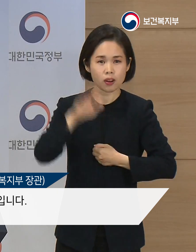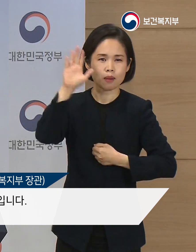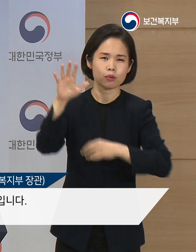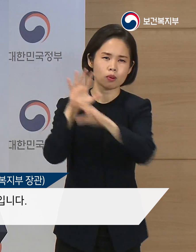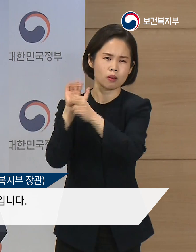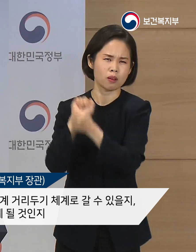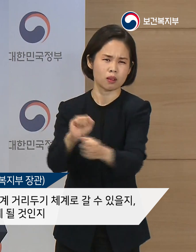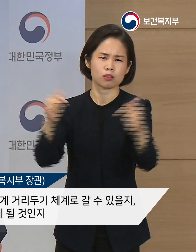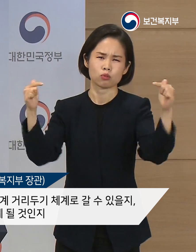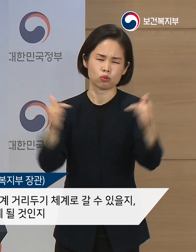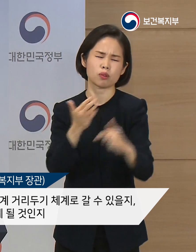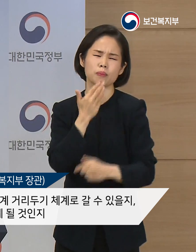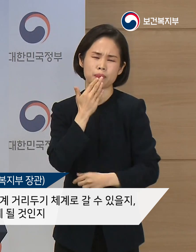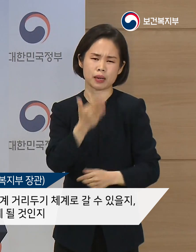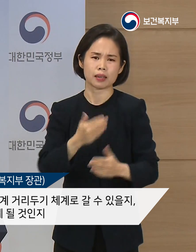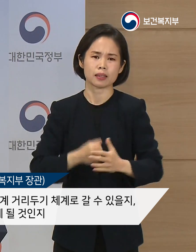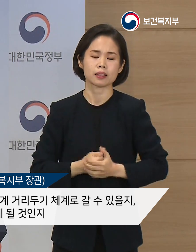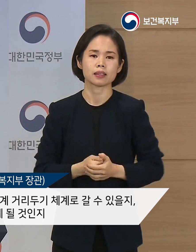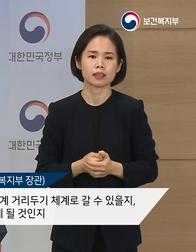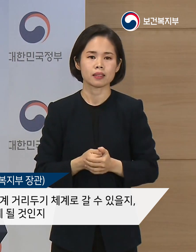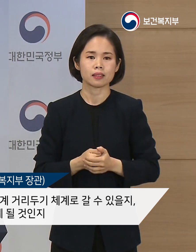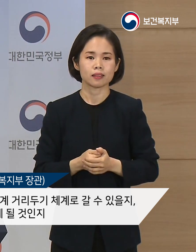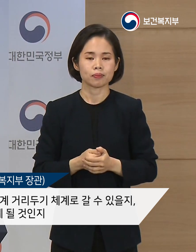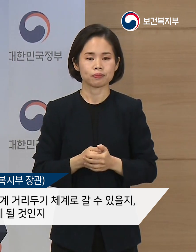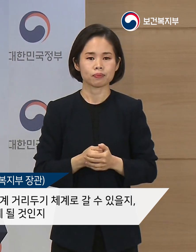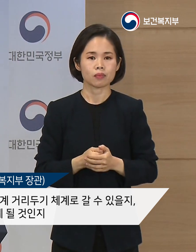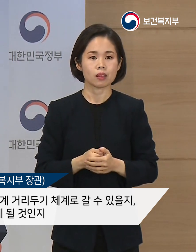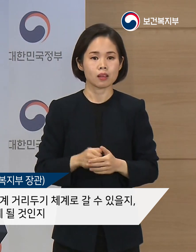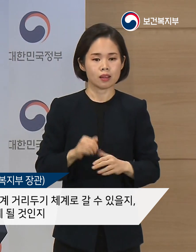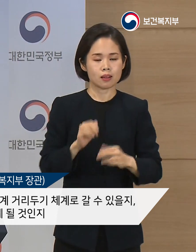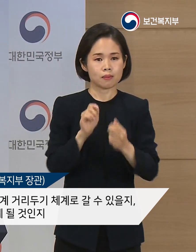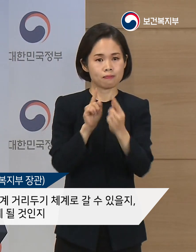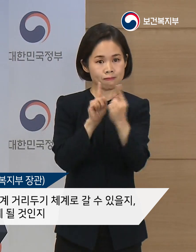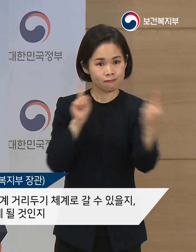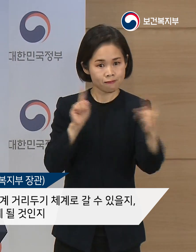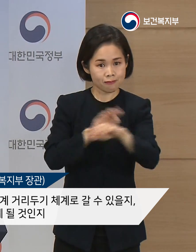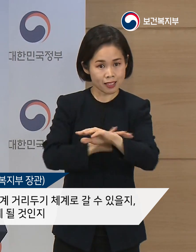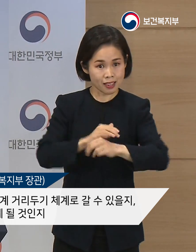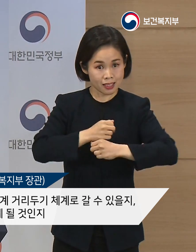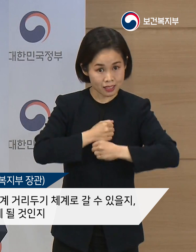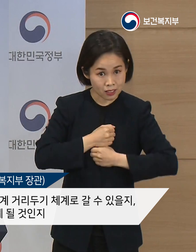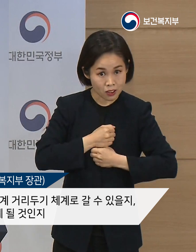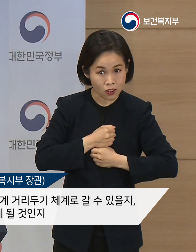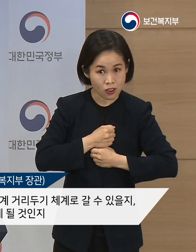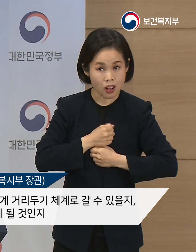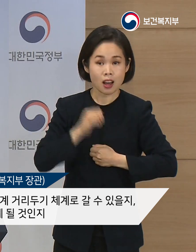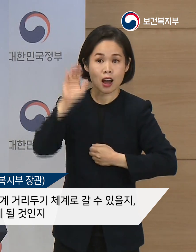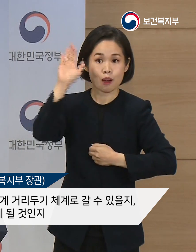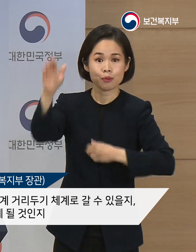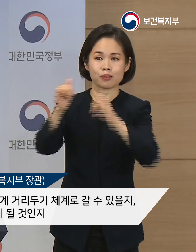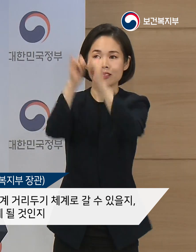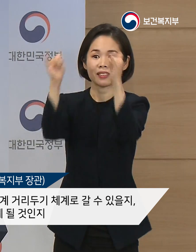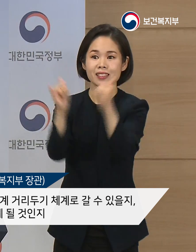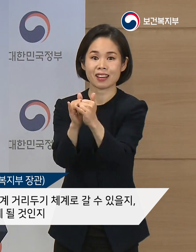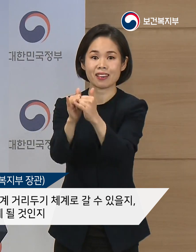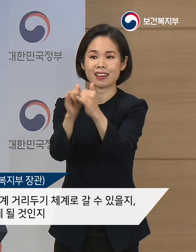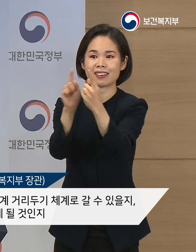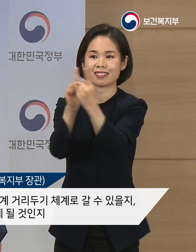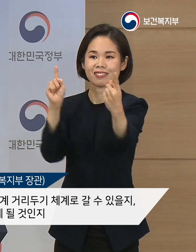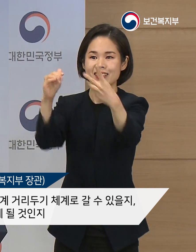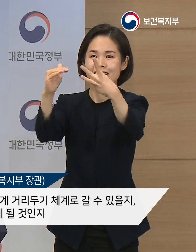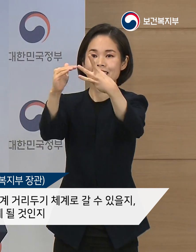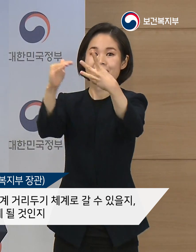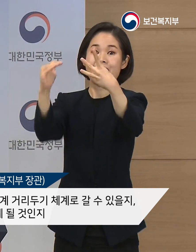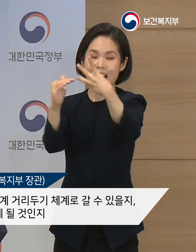것입니다. 소중한 우리의 일상을 찾고 생활 방역 1단계 거리두기 체계로 갈 수 있을지